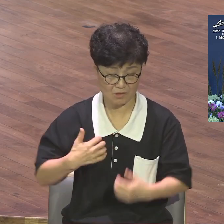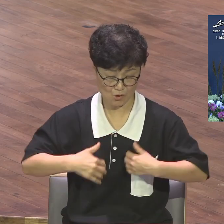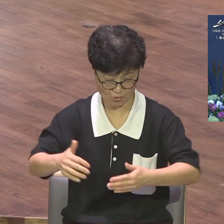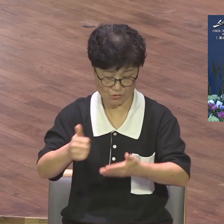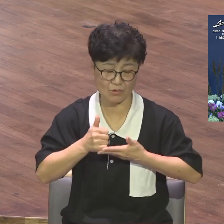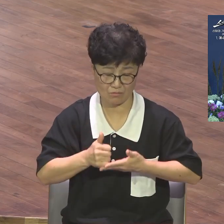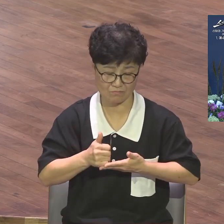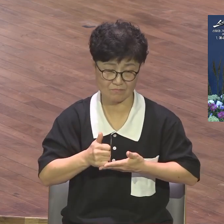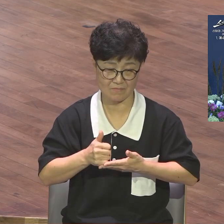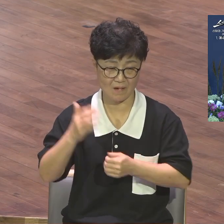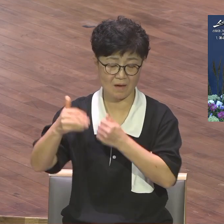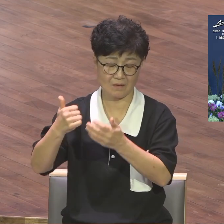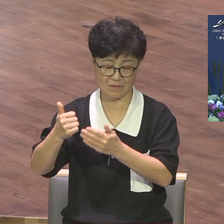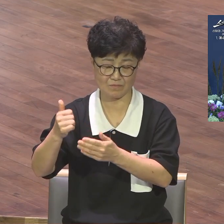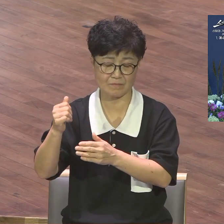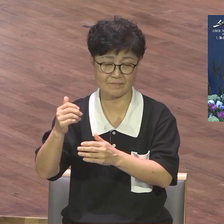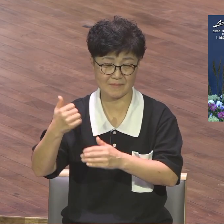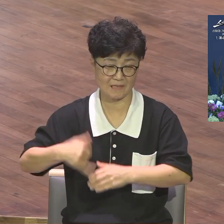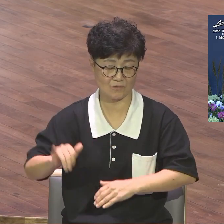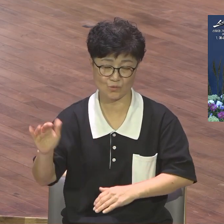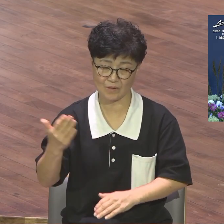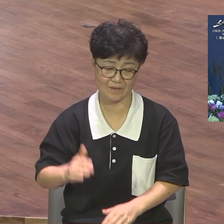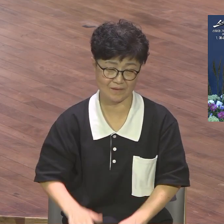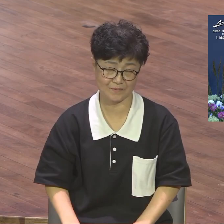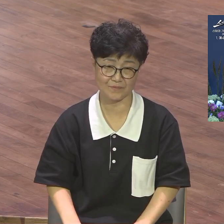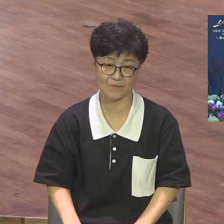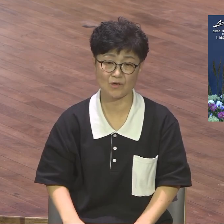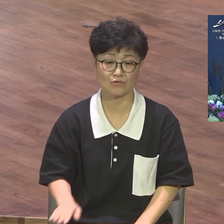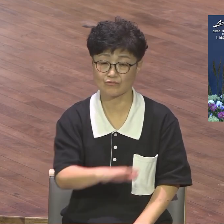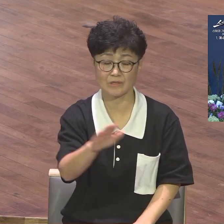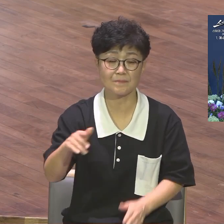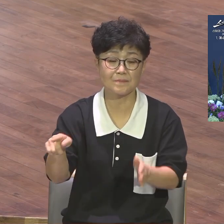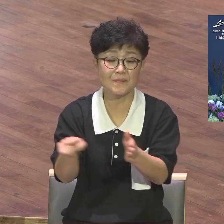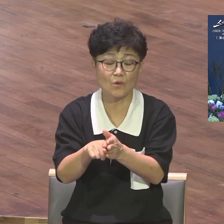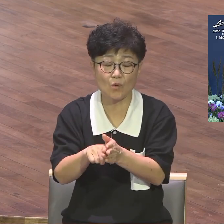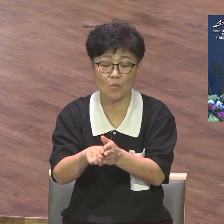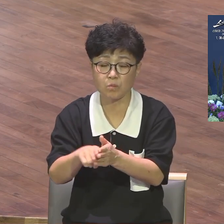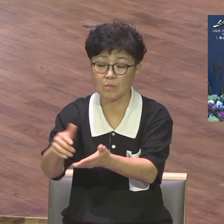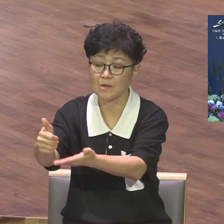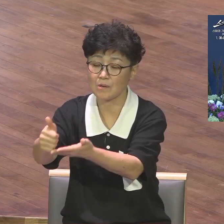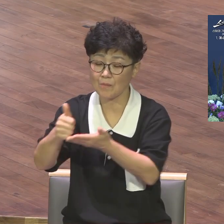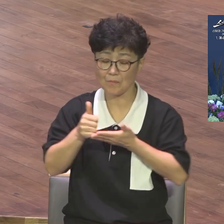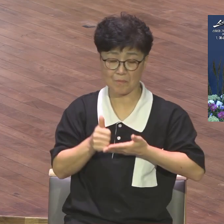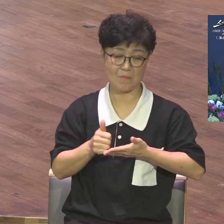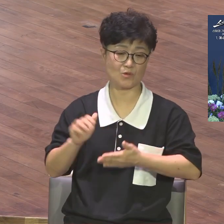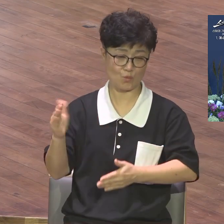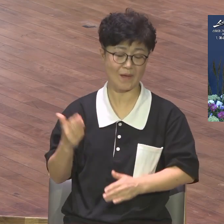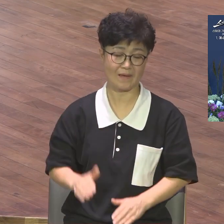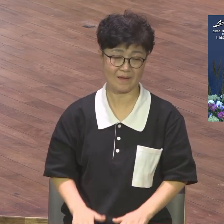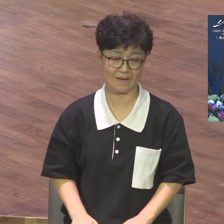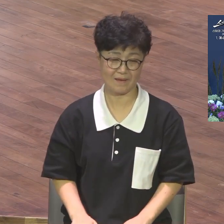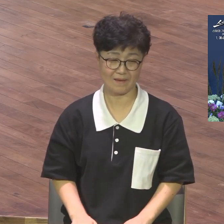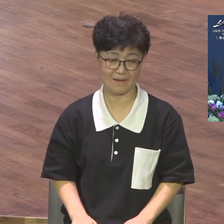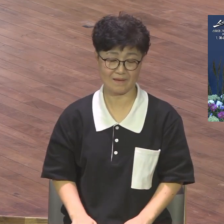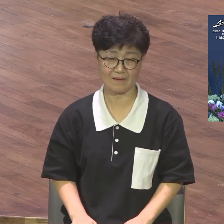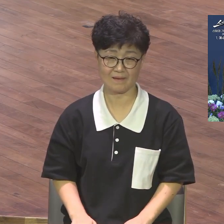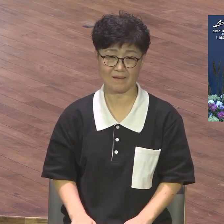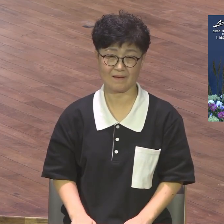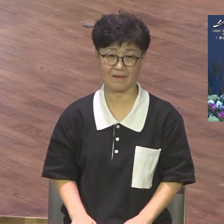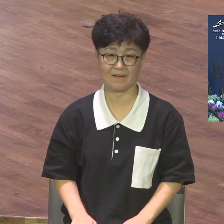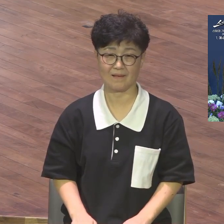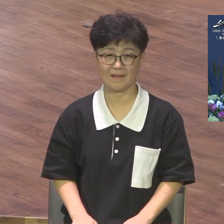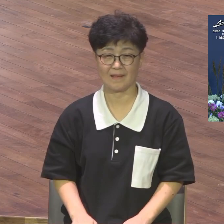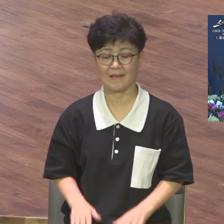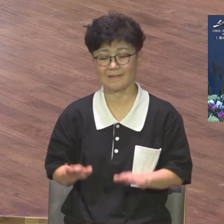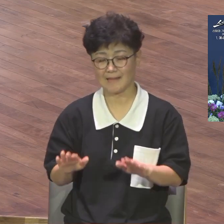준비는 하나님이 끝내셨기 때문에 우리는 그냥 믿고 받아들이기만 하면 되는 것입니다. 여러분도 오늘 여기 오실 때 내가 꼭 8시